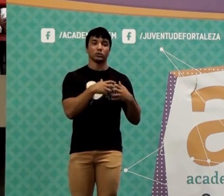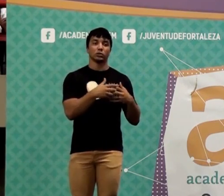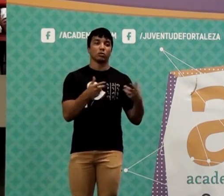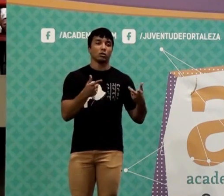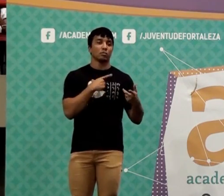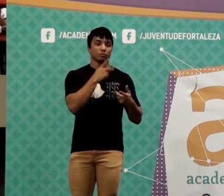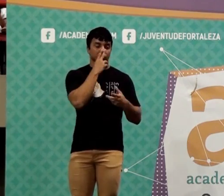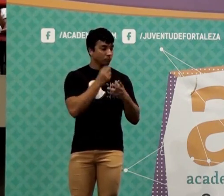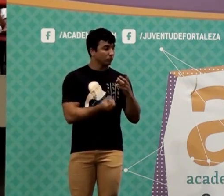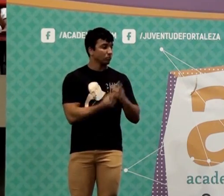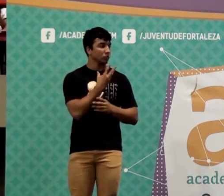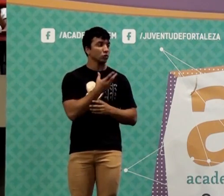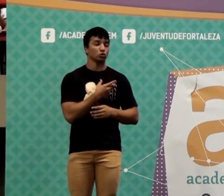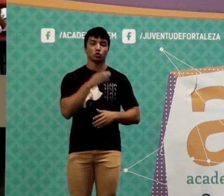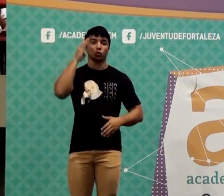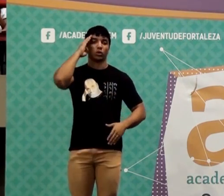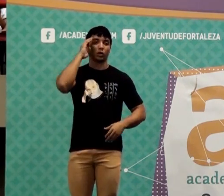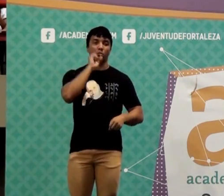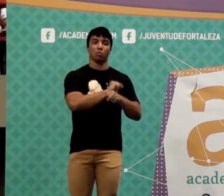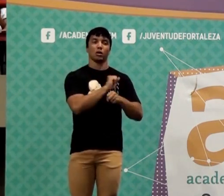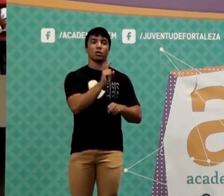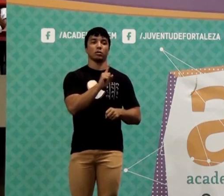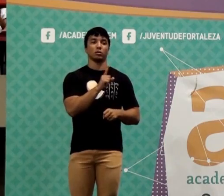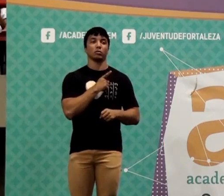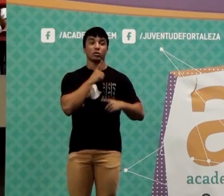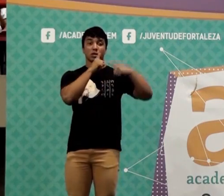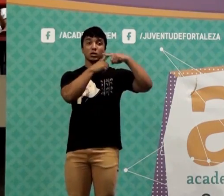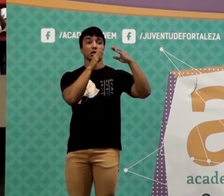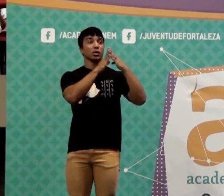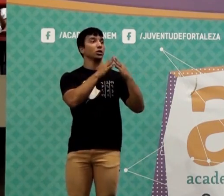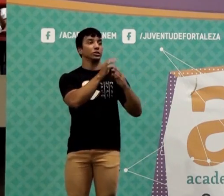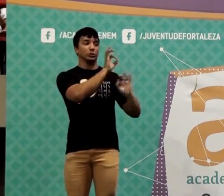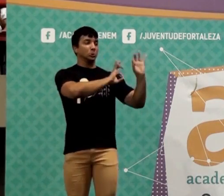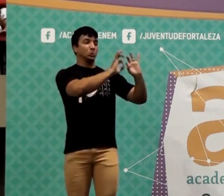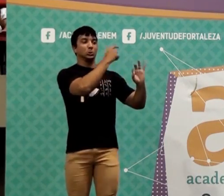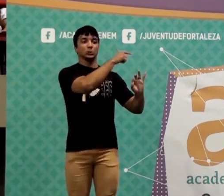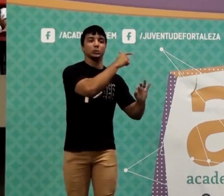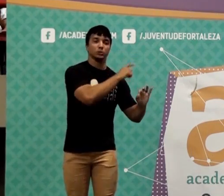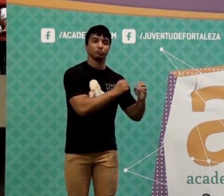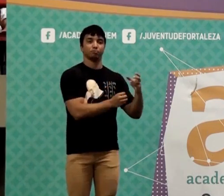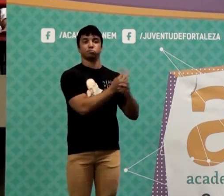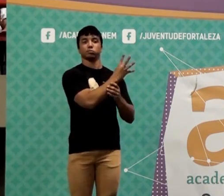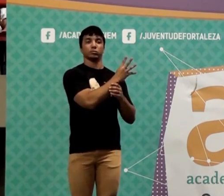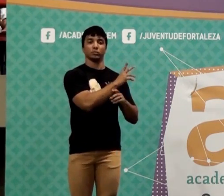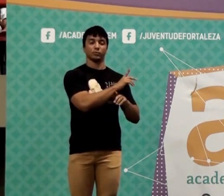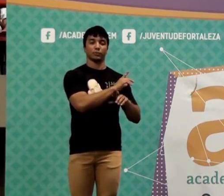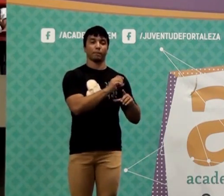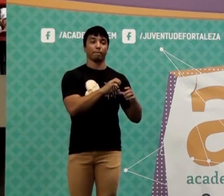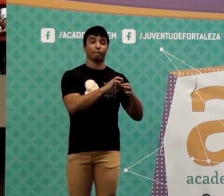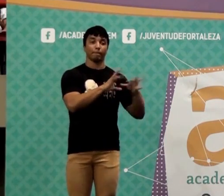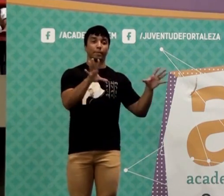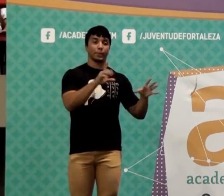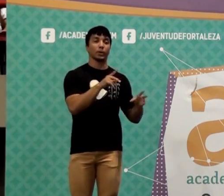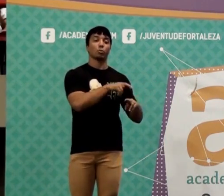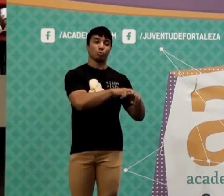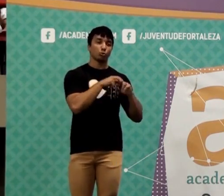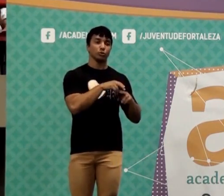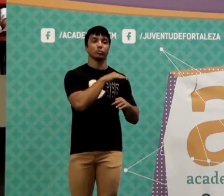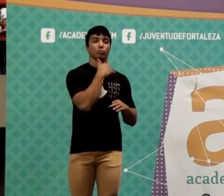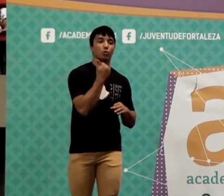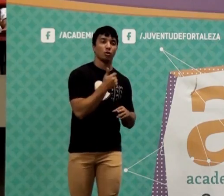pensamento. Missão dada é missão cumprida. Se você disser para ele fazer uma coisa, você não pode dizer que não precisa